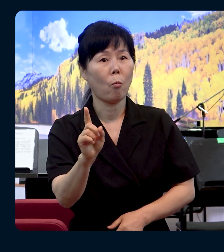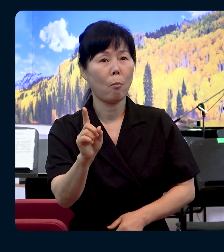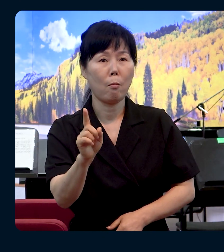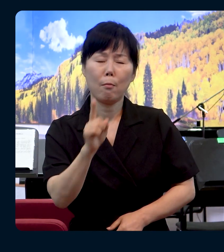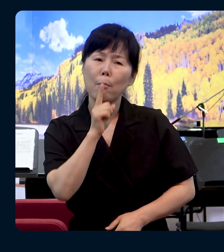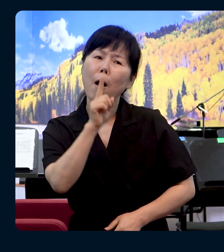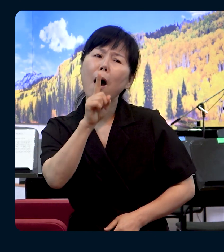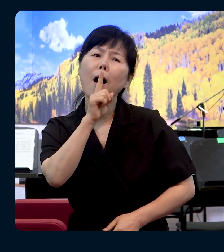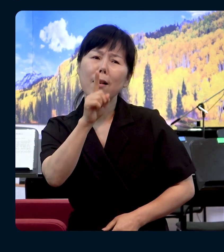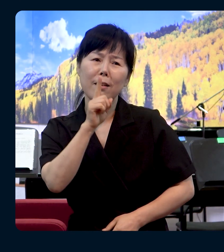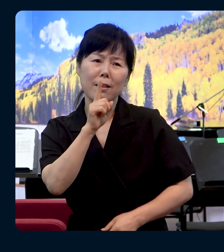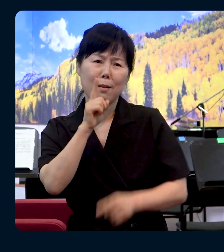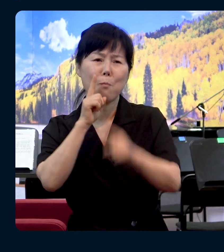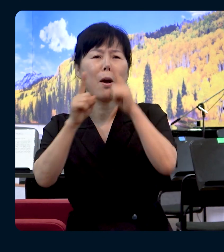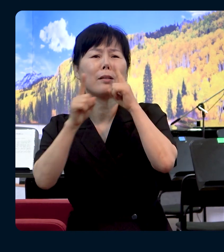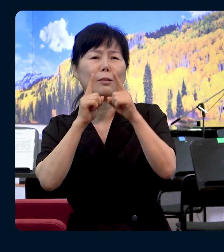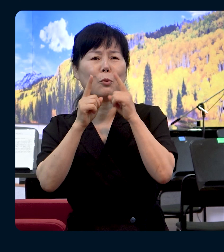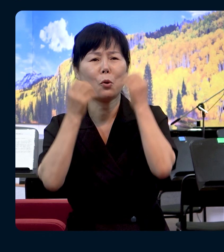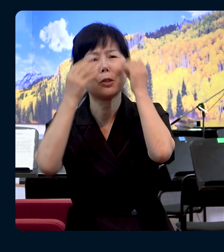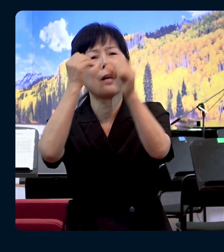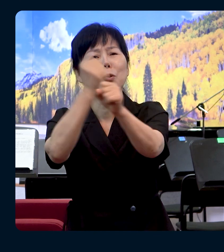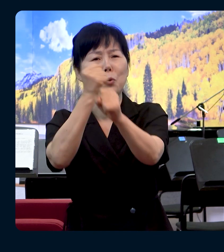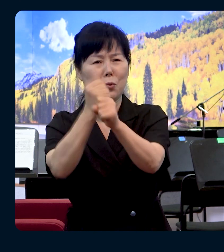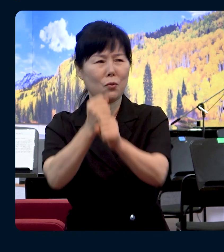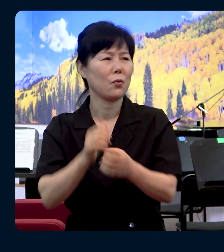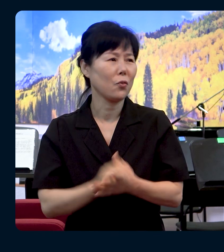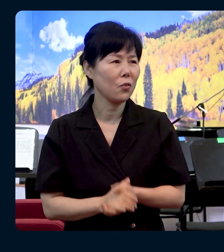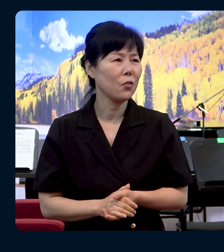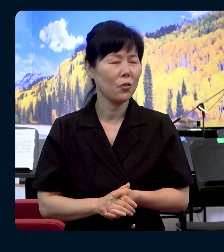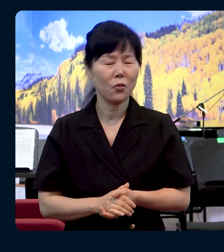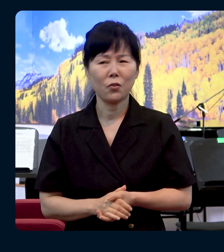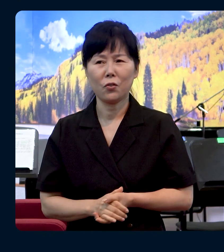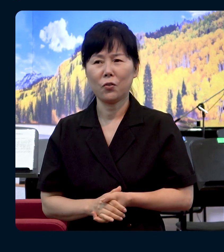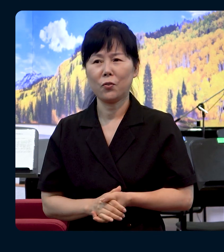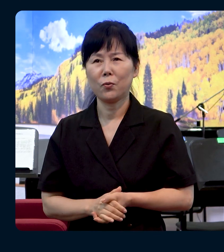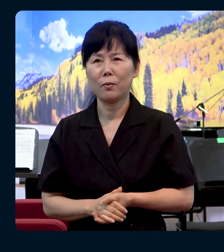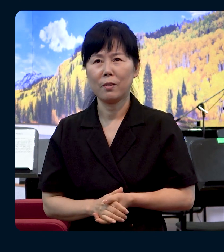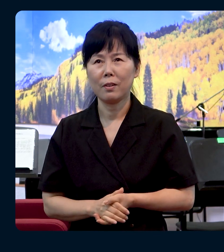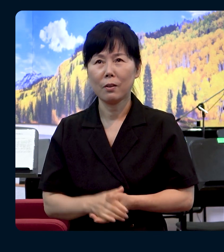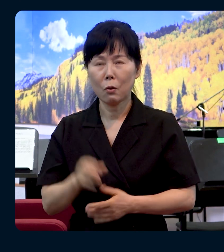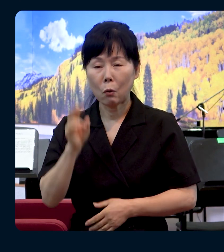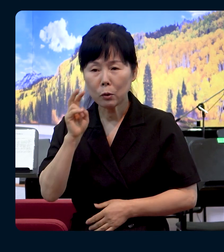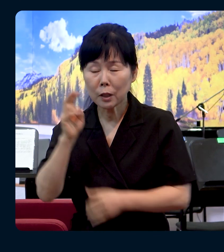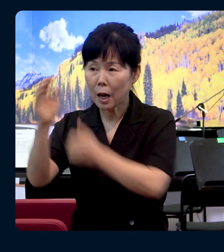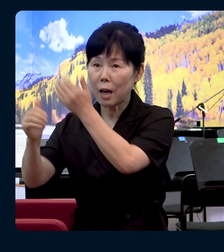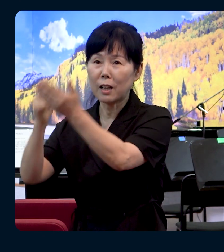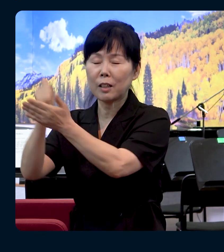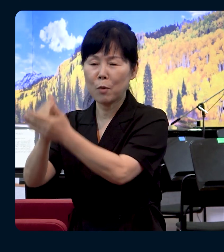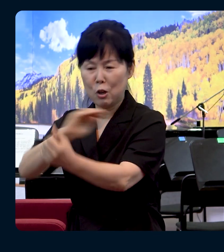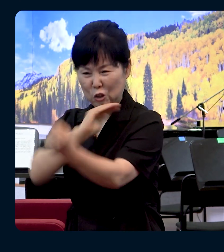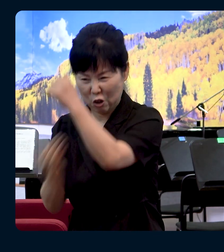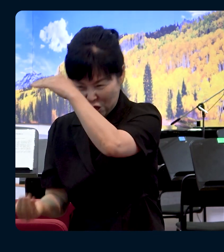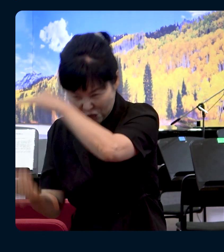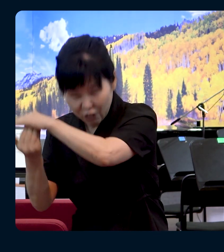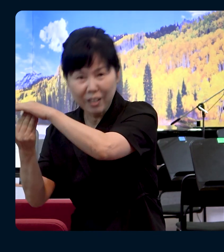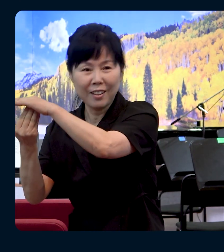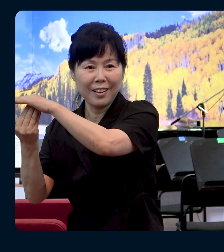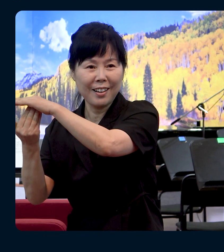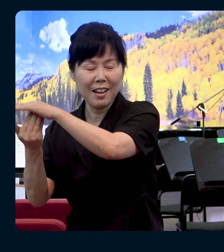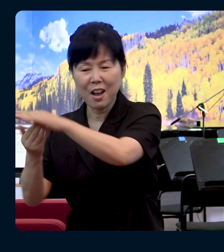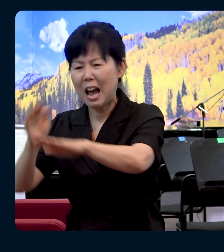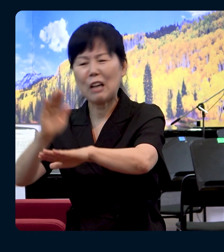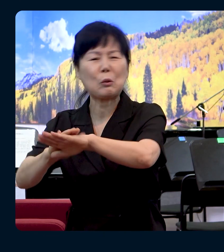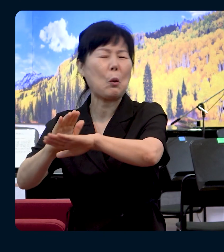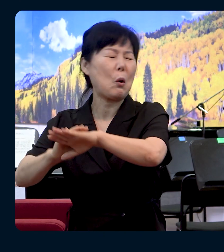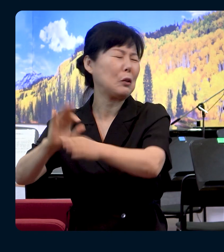말씀으로 창조하셨잖아요. 그게 무슨 뜻이라고 생각하십니까? 혹시 하나님은 전능하시니까 손까지 쓸